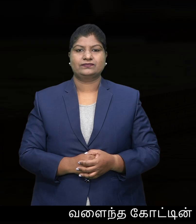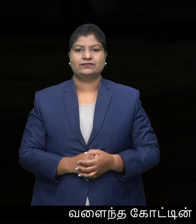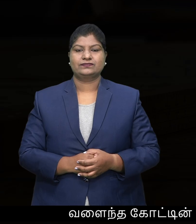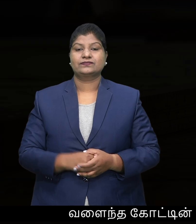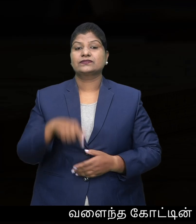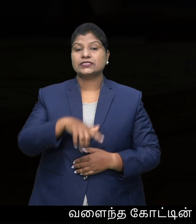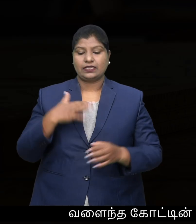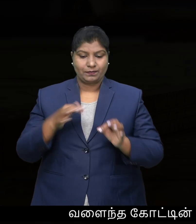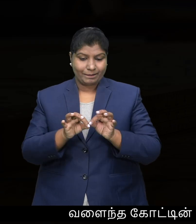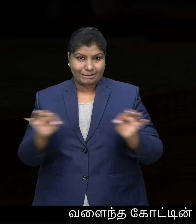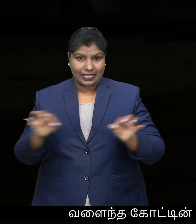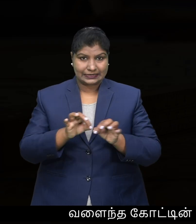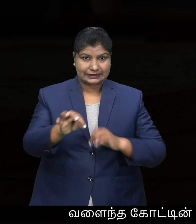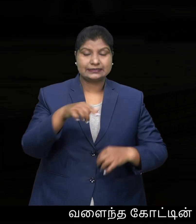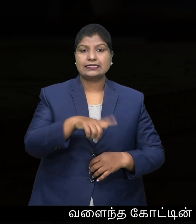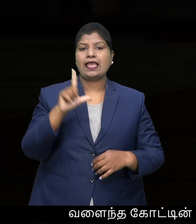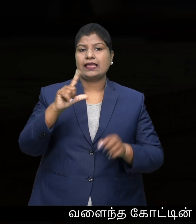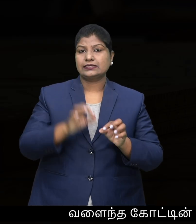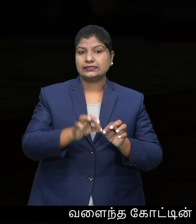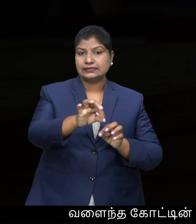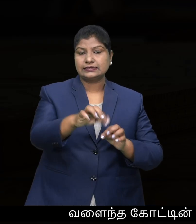வளைந்த கோட்டின் நீளத்தை அளவிடுதல்.